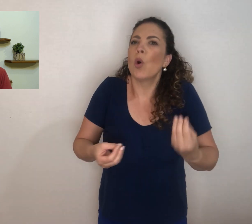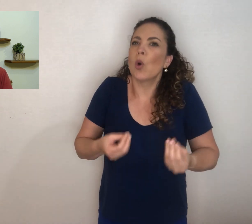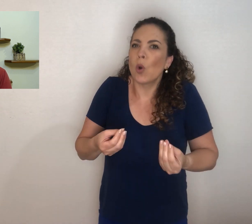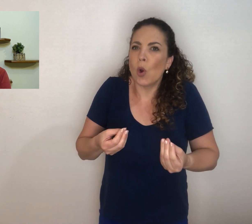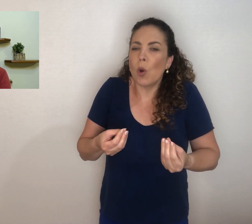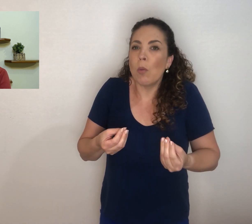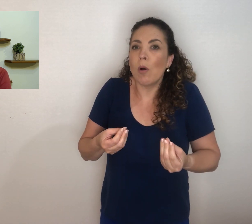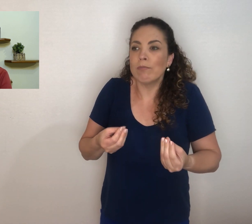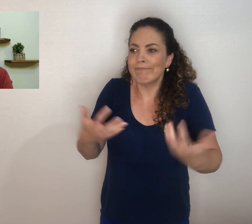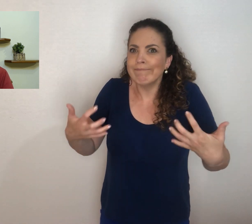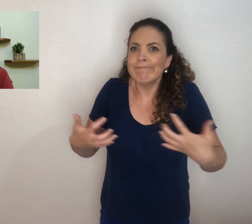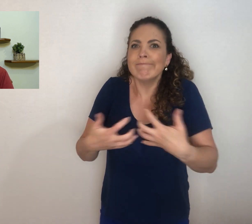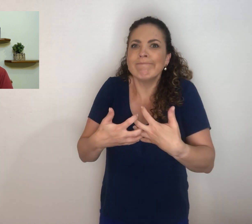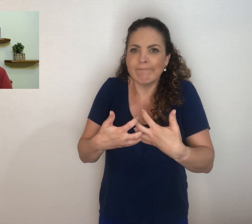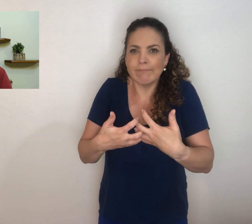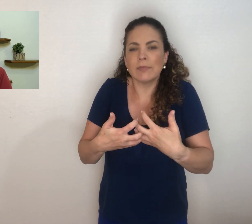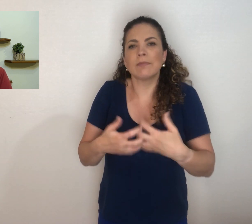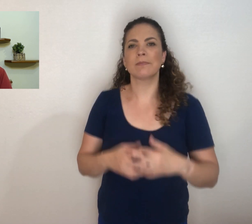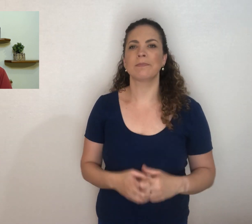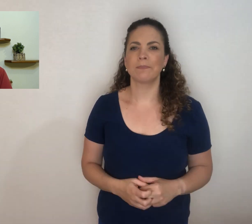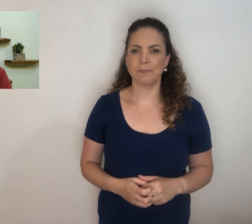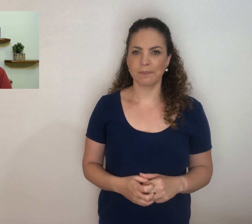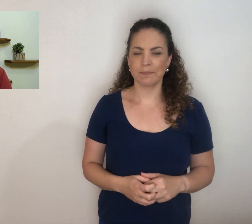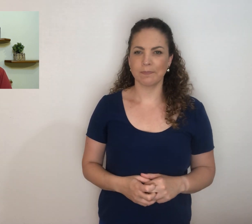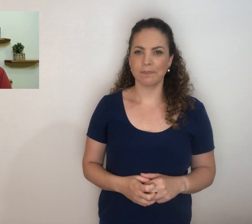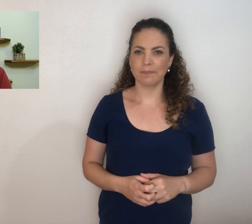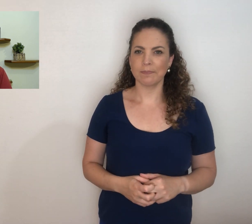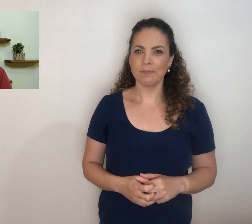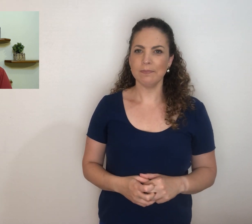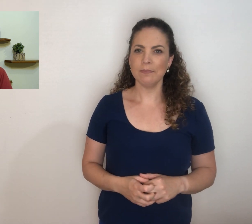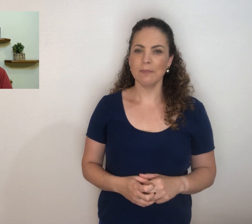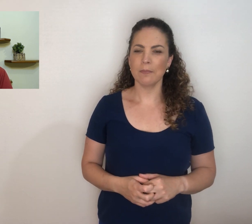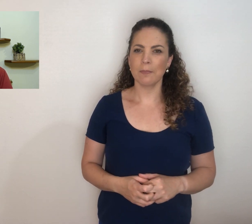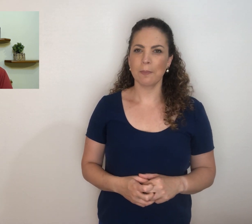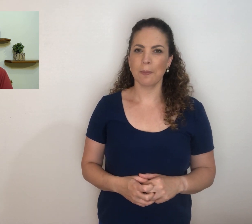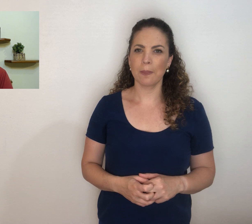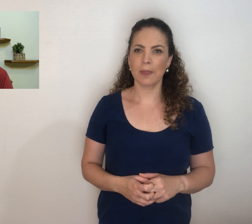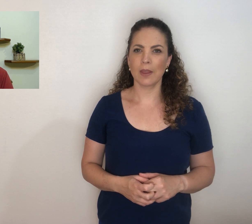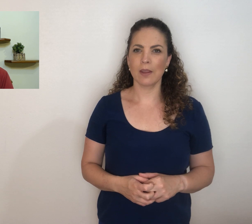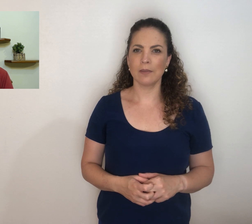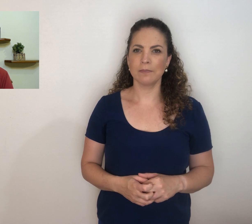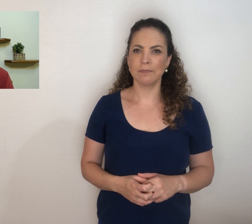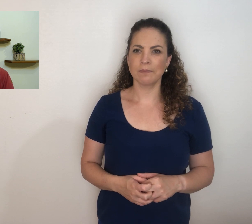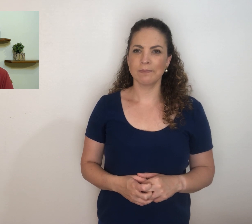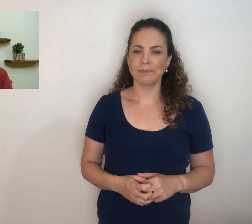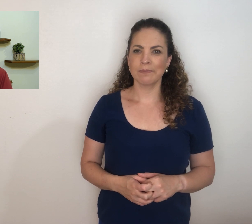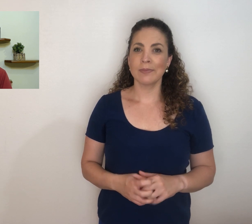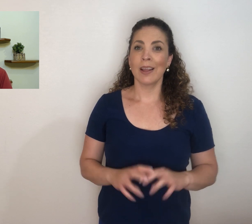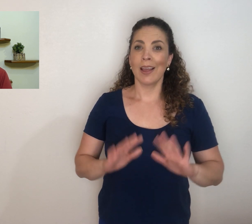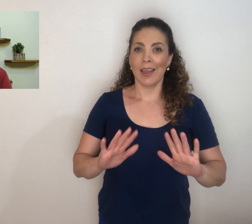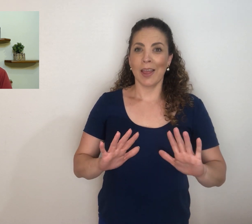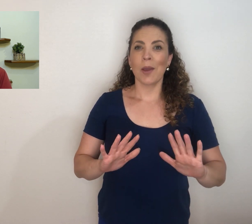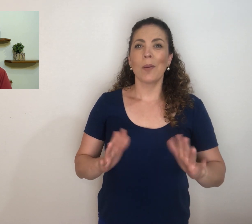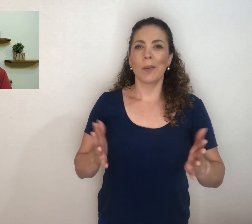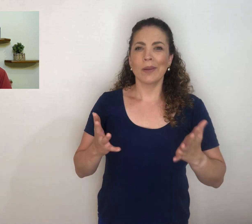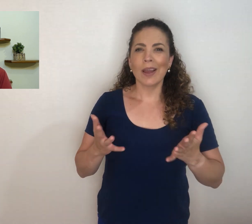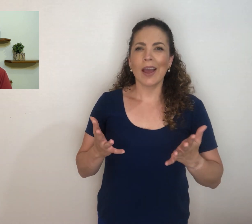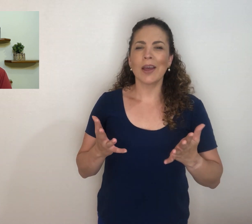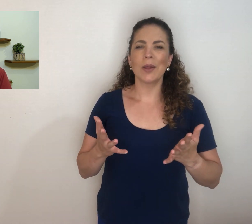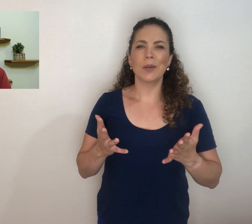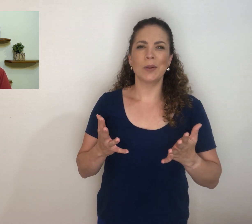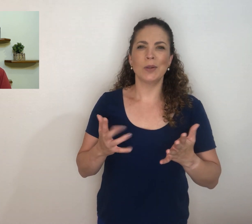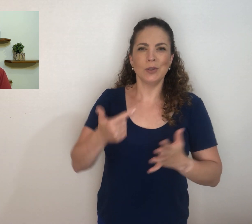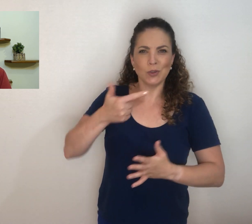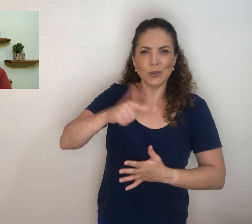de Jesus, aqueles 6 momentos, tá bem? ainda queria reforçar algo antes de